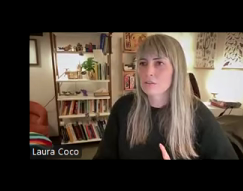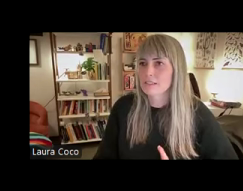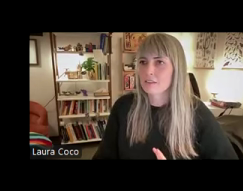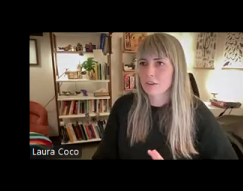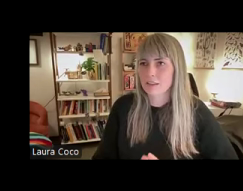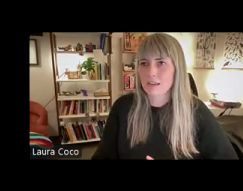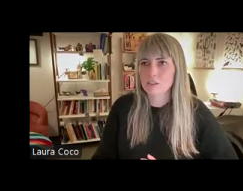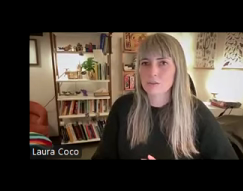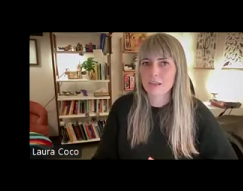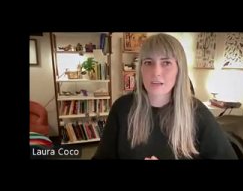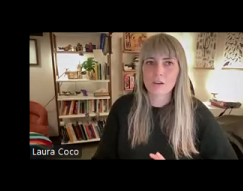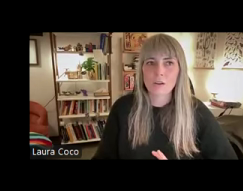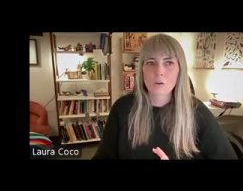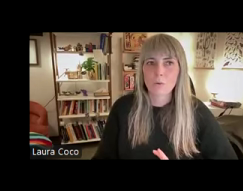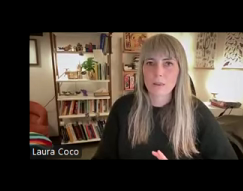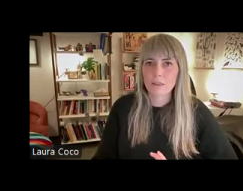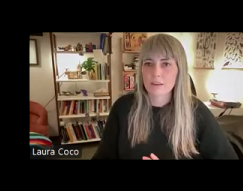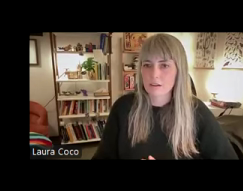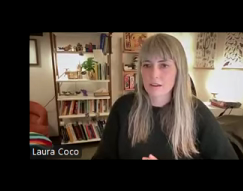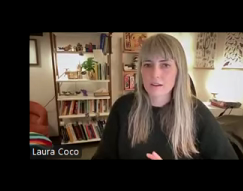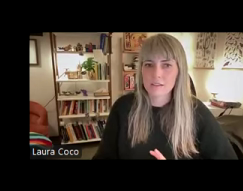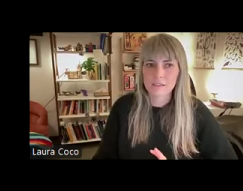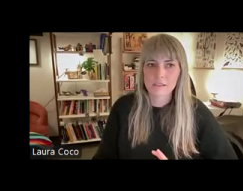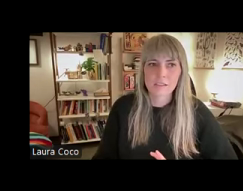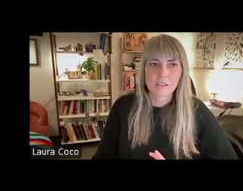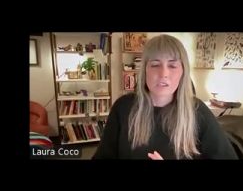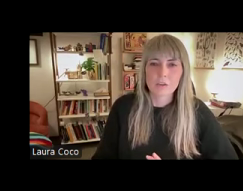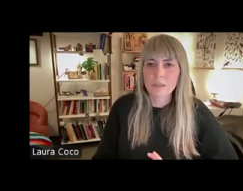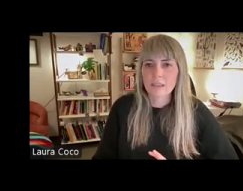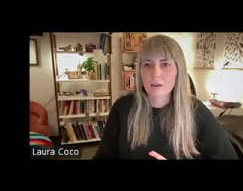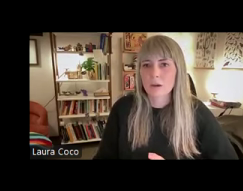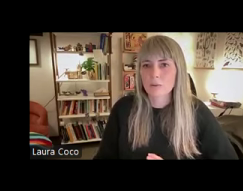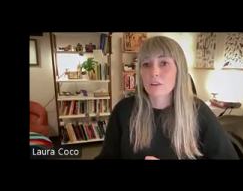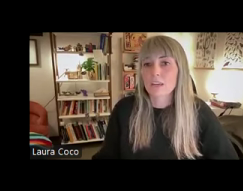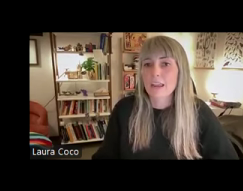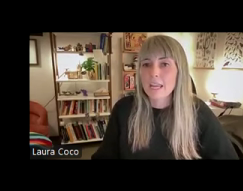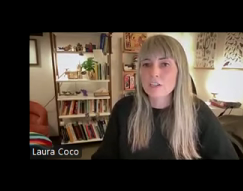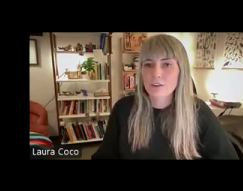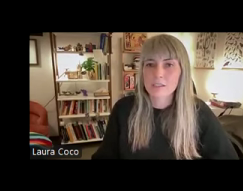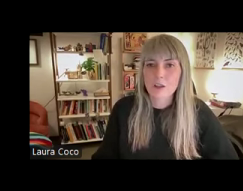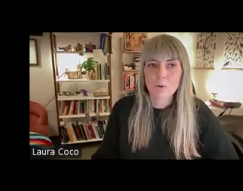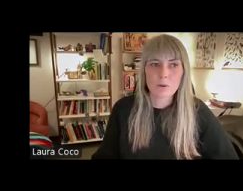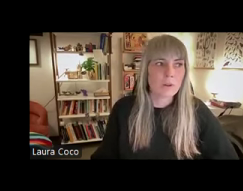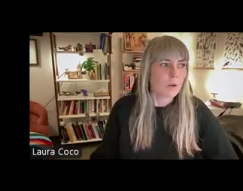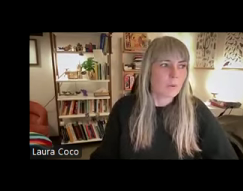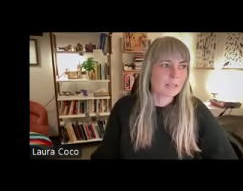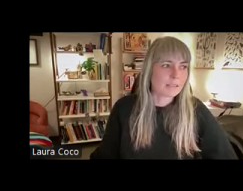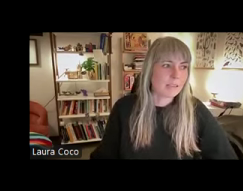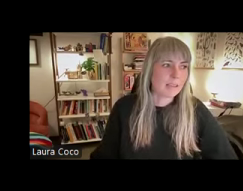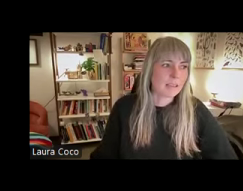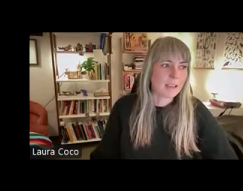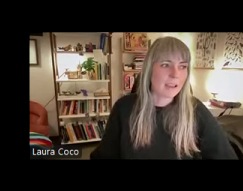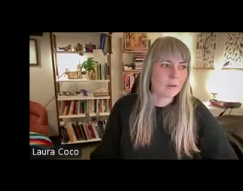exposición al ruido percibido y tipo de equipo están significativamente asociados con la pérdida auditiva. Entonces, estamos viendo edad,